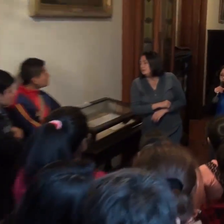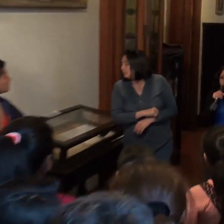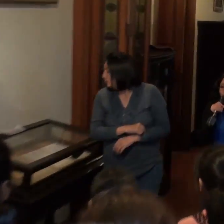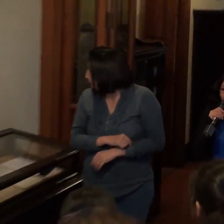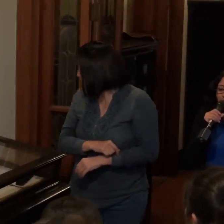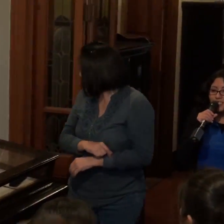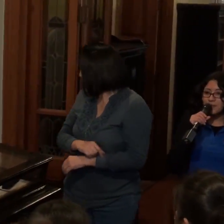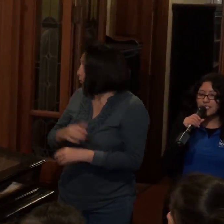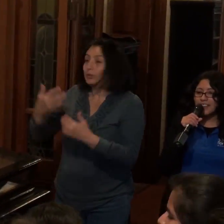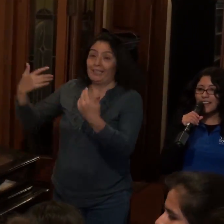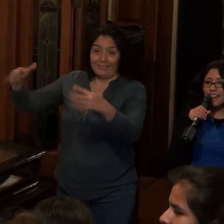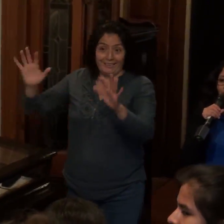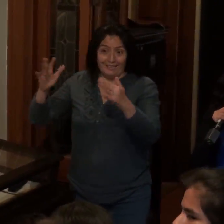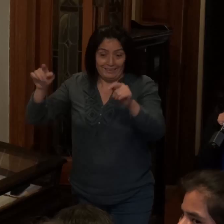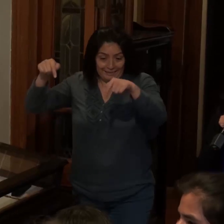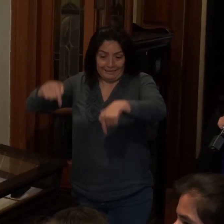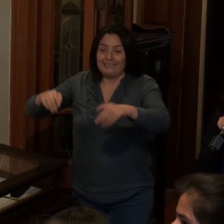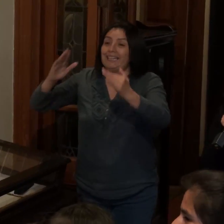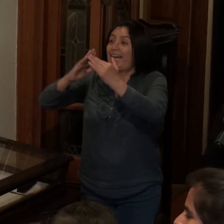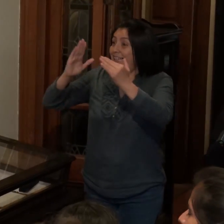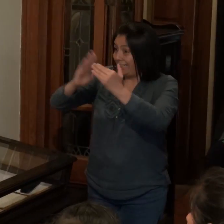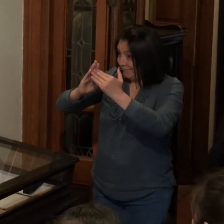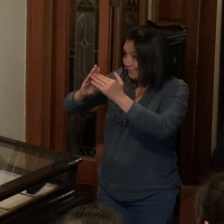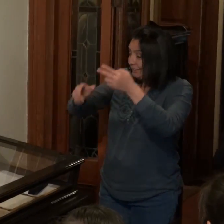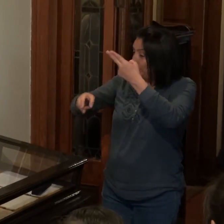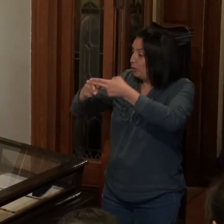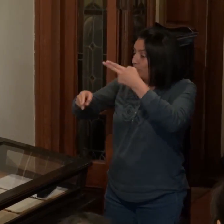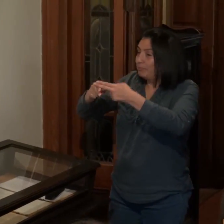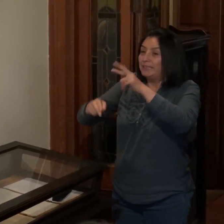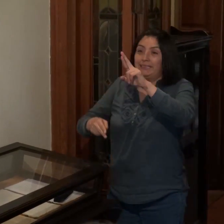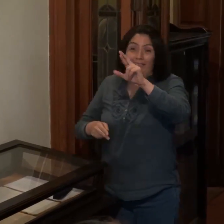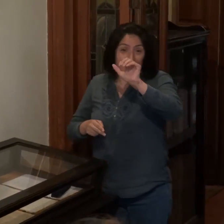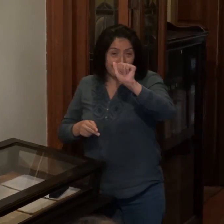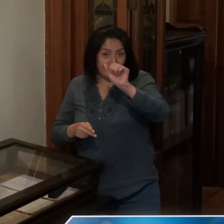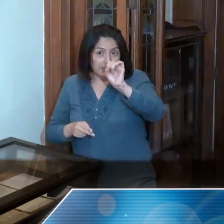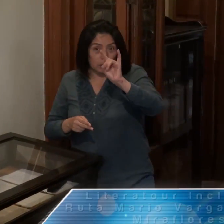muy bien chicos estamos en la casa raúl porras barrenechea